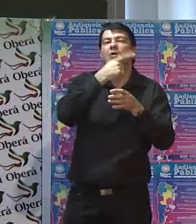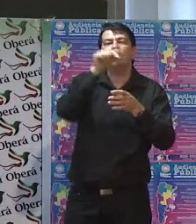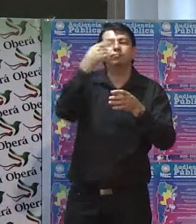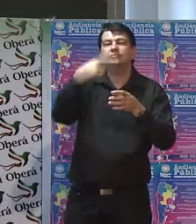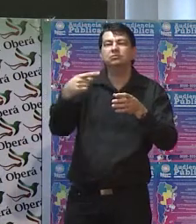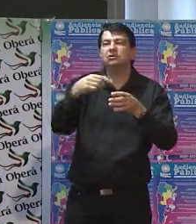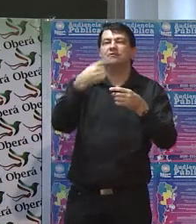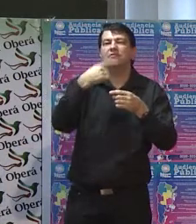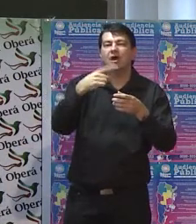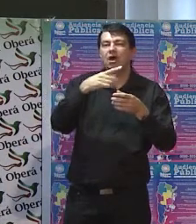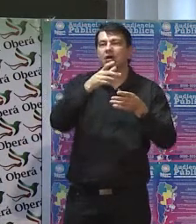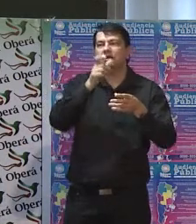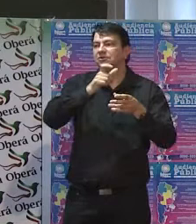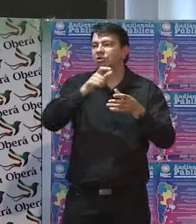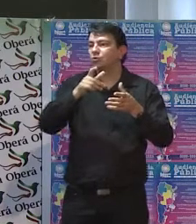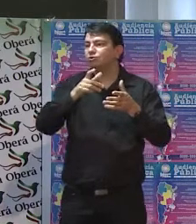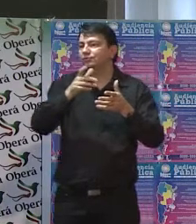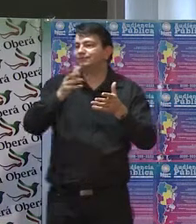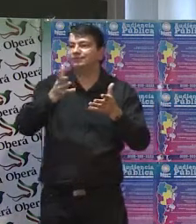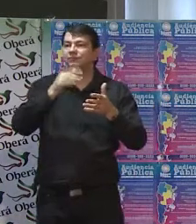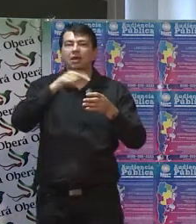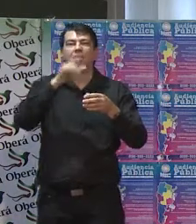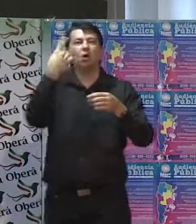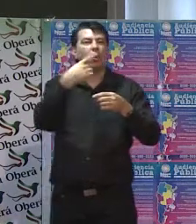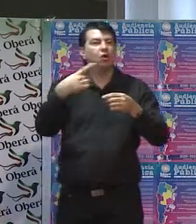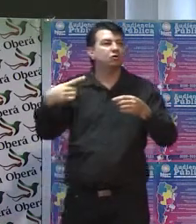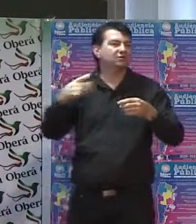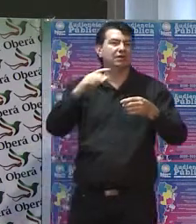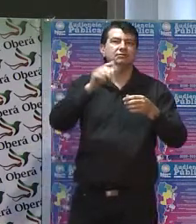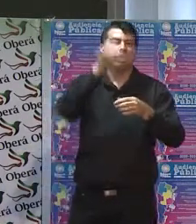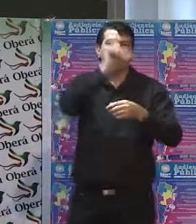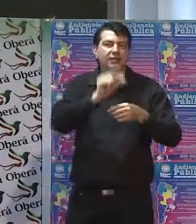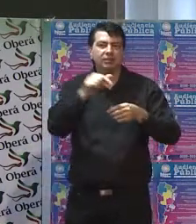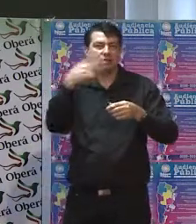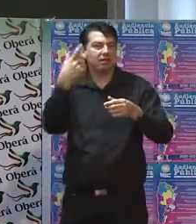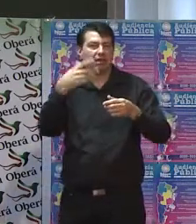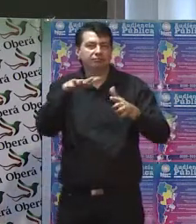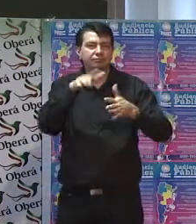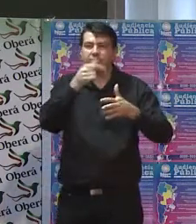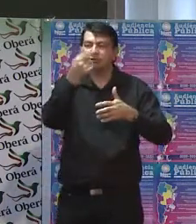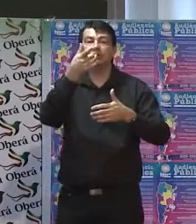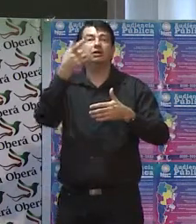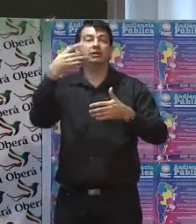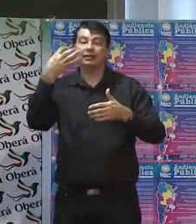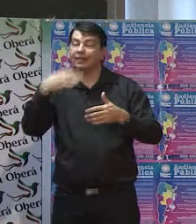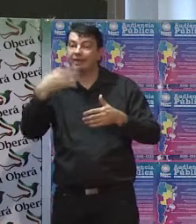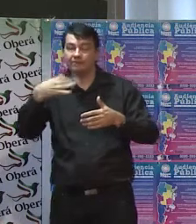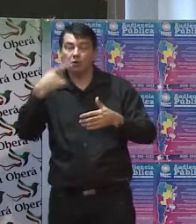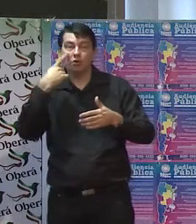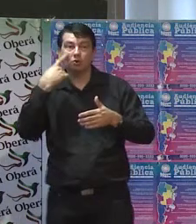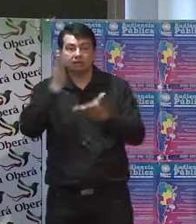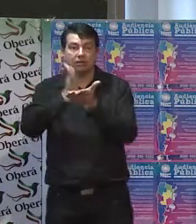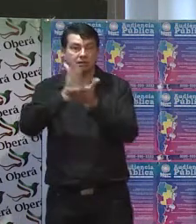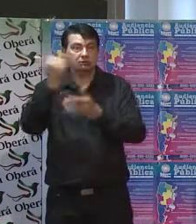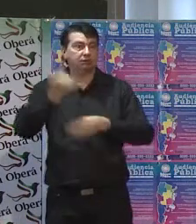no saben lo que realmente está pasando en nuestro país, y eso es un derecho muy importante que tenemos que tener nosotros los ciudadanos. Muchas gracias.